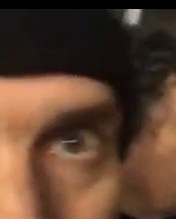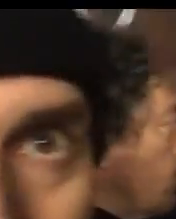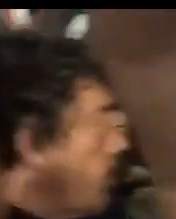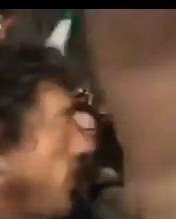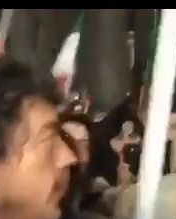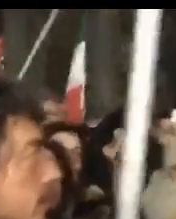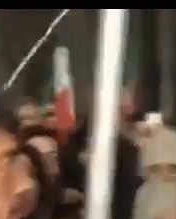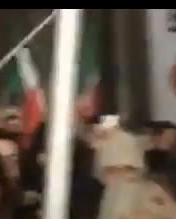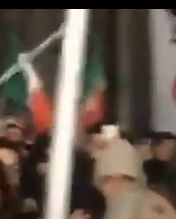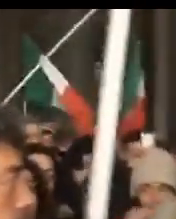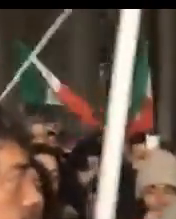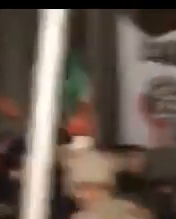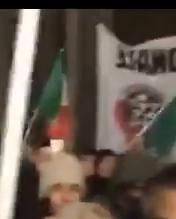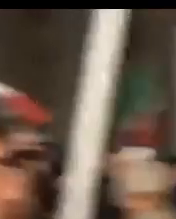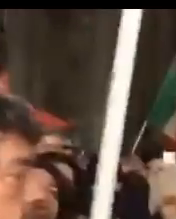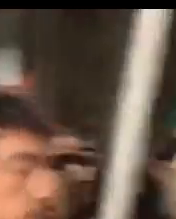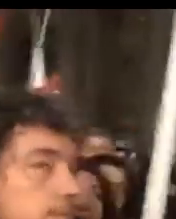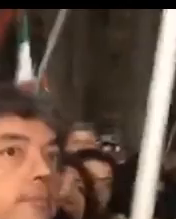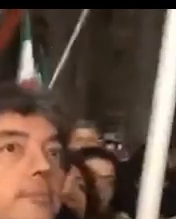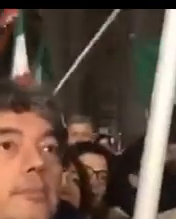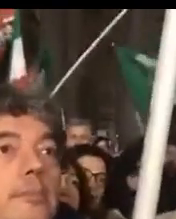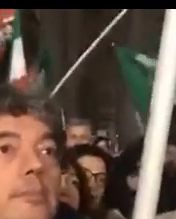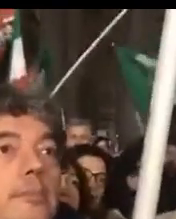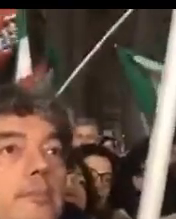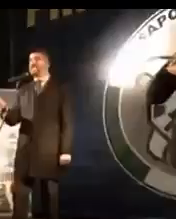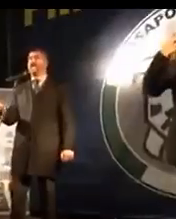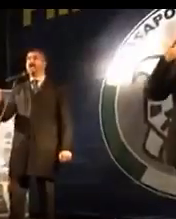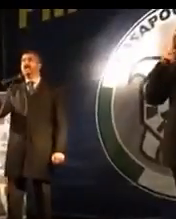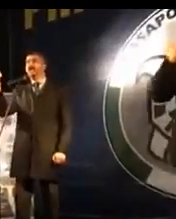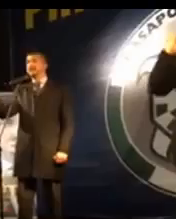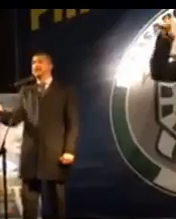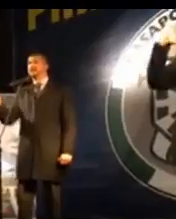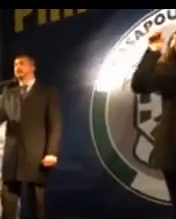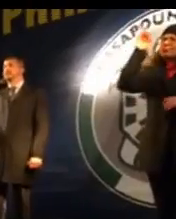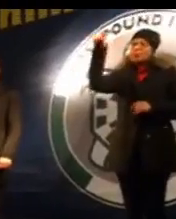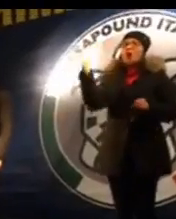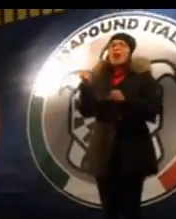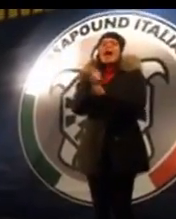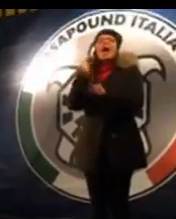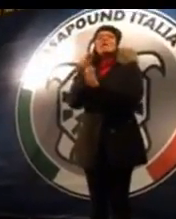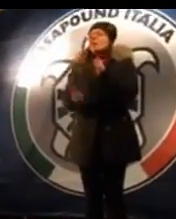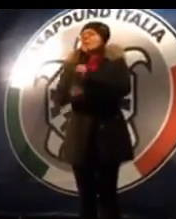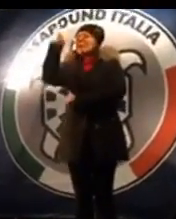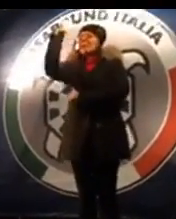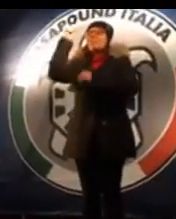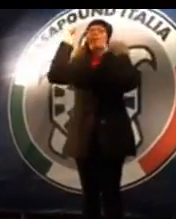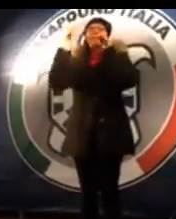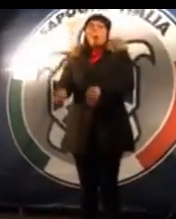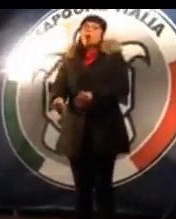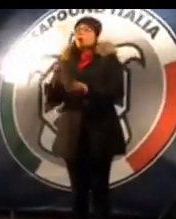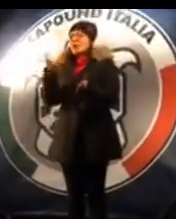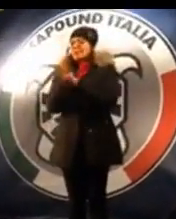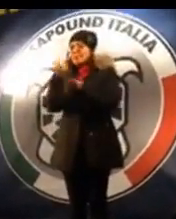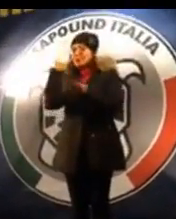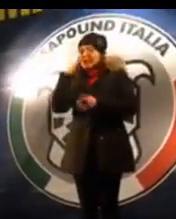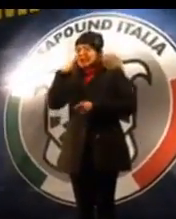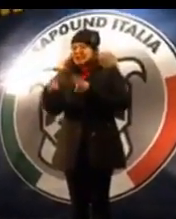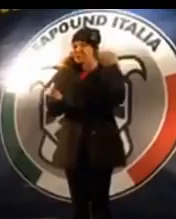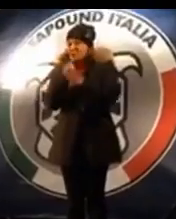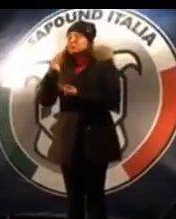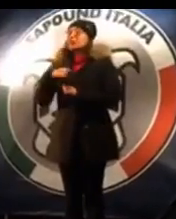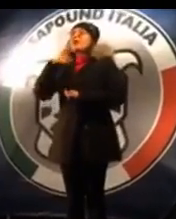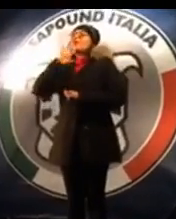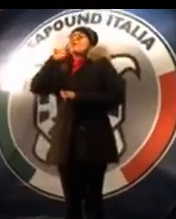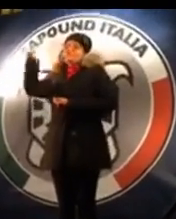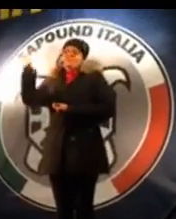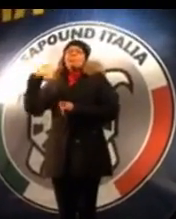lavoro torni ad essere al centro dell'attenzione della politica e per far sì che le loro giuste rivendicazioni vengano portate in Parlamento. La sinistra non lo